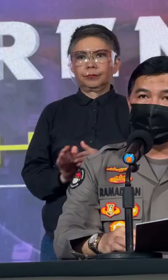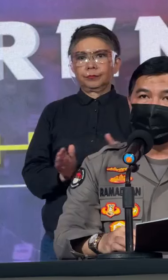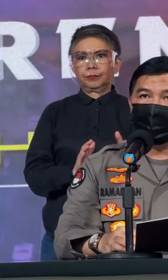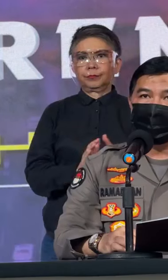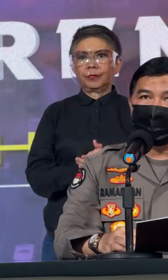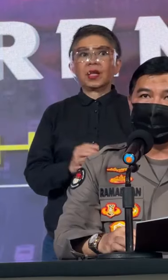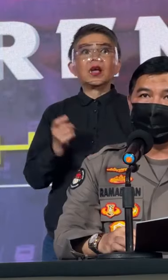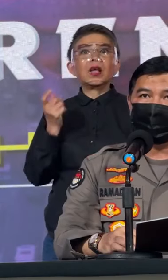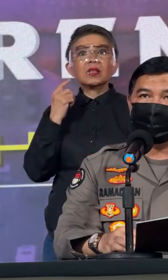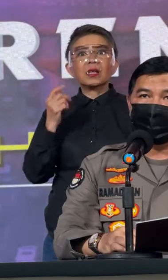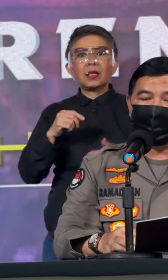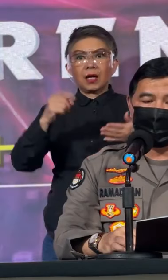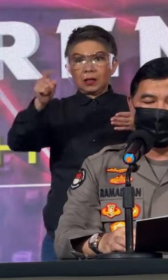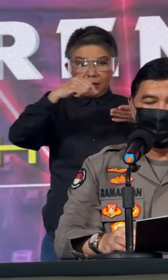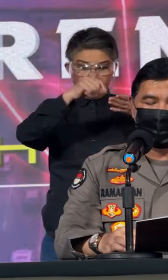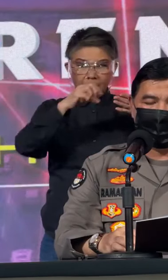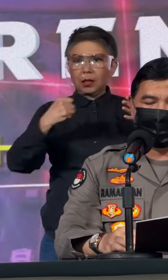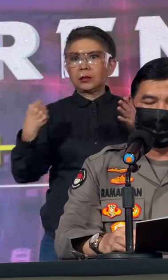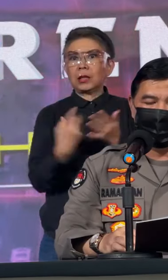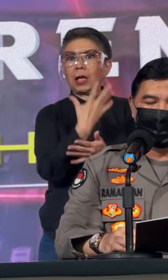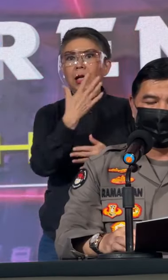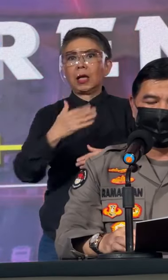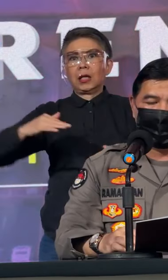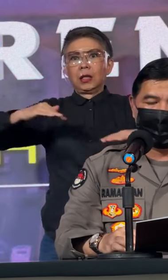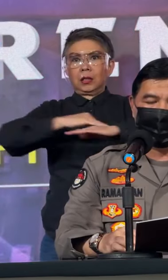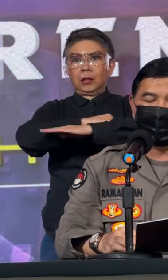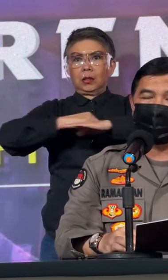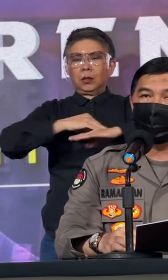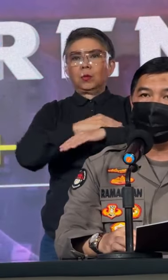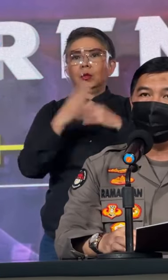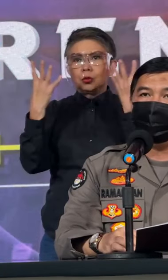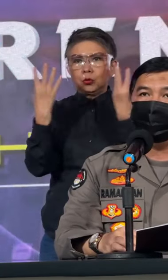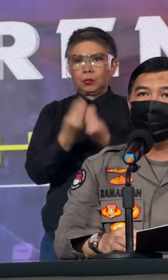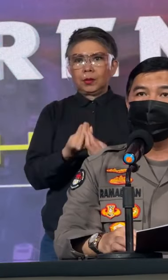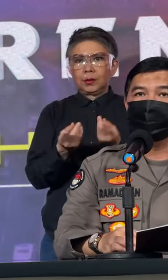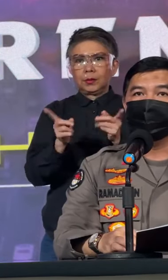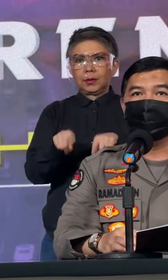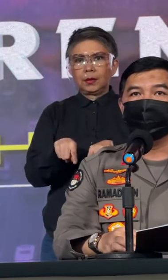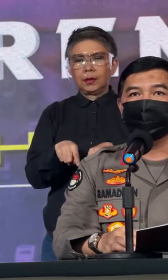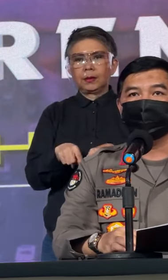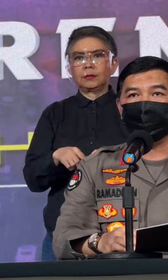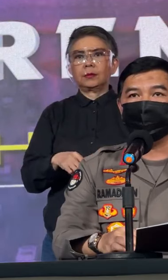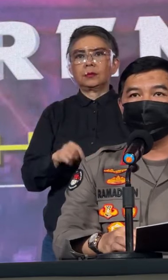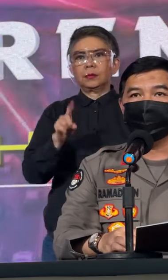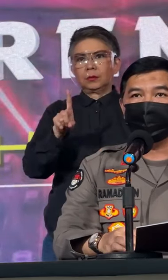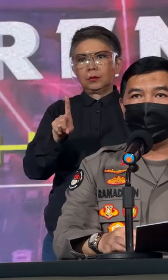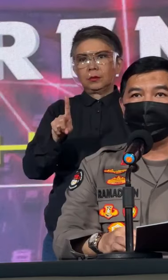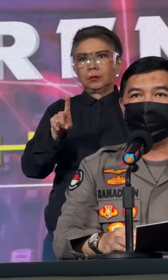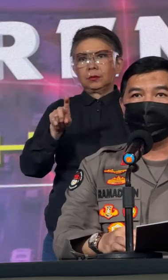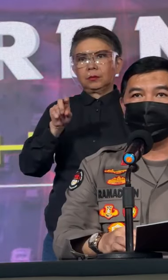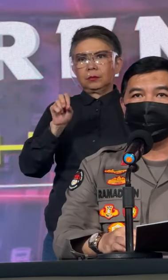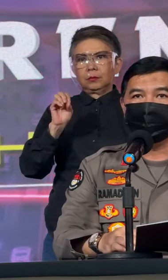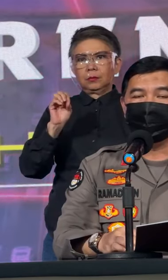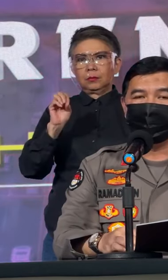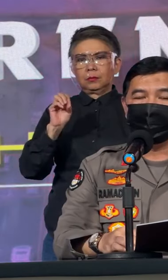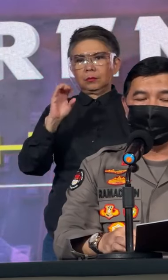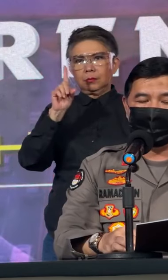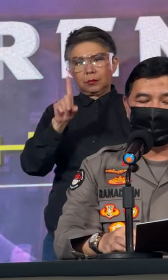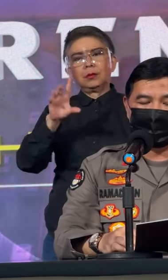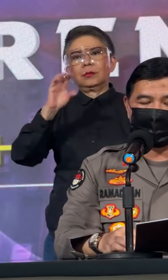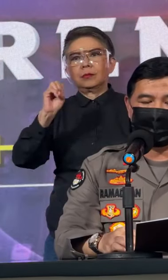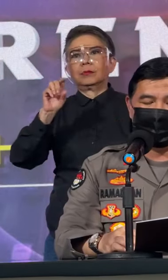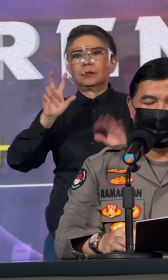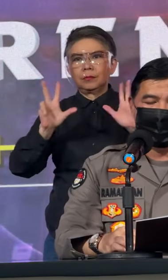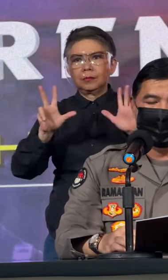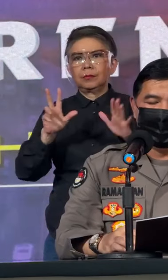Sedangkan terkait dengan data kecelakaan lalu lintas, jumlah kecelakaan yang terjadi sebanyak 108 kejadian